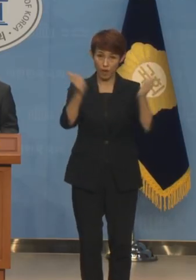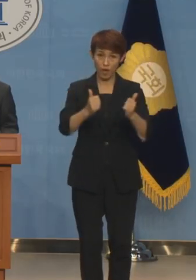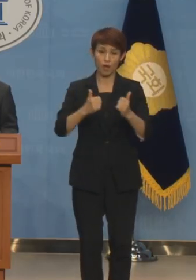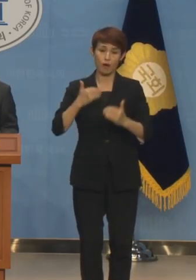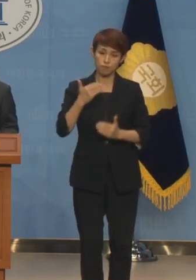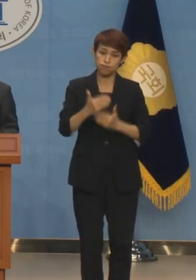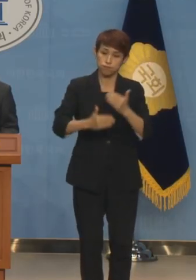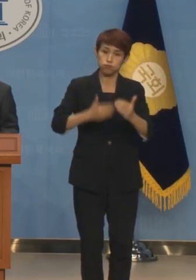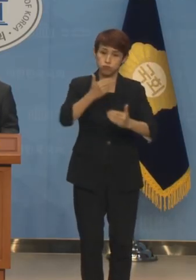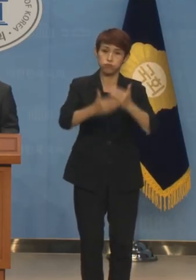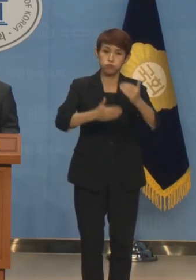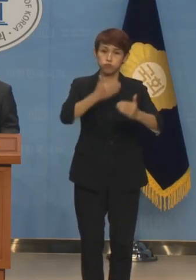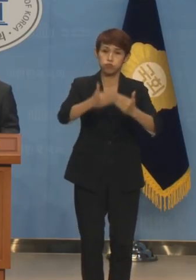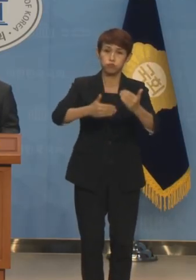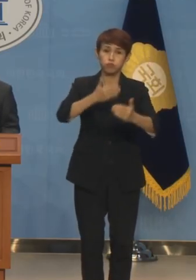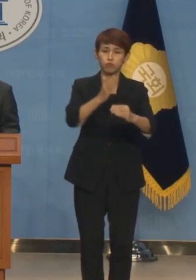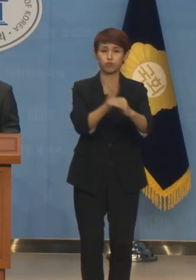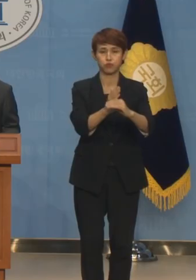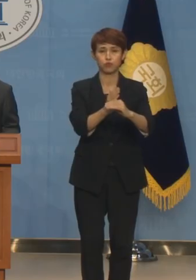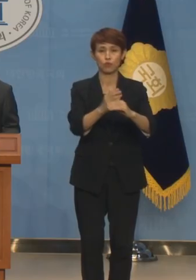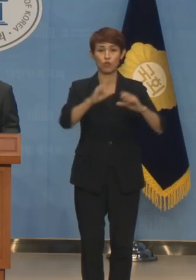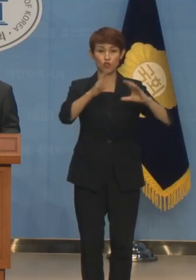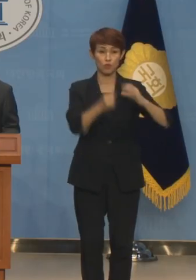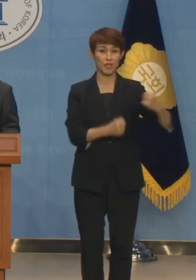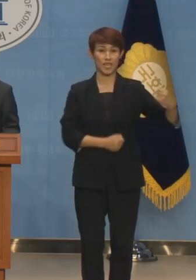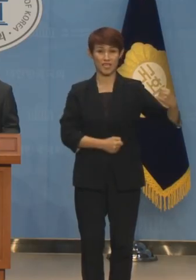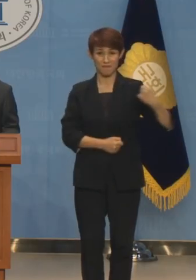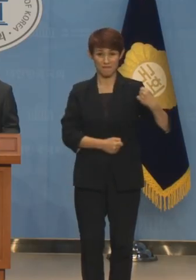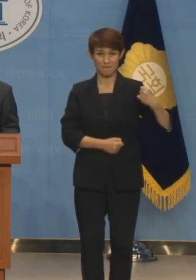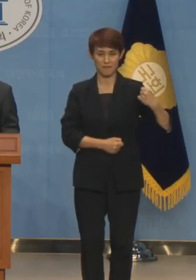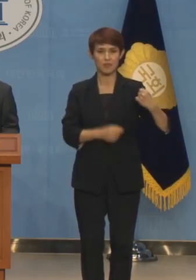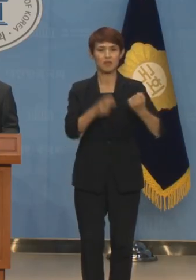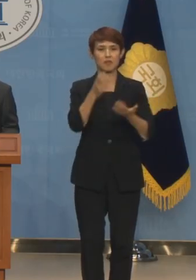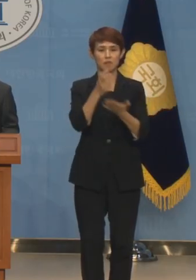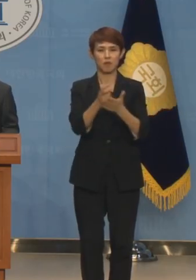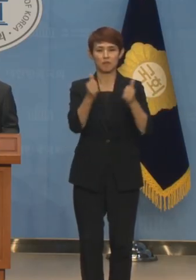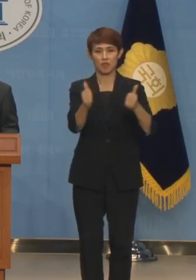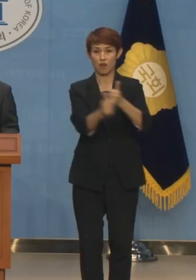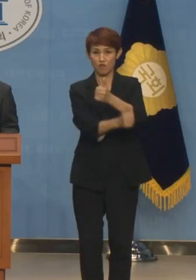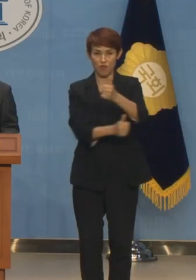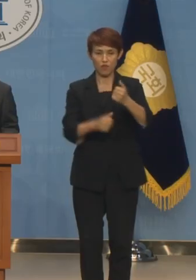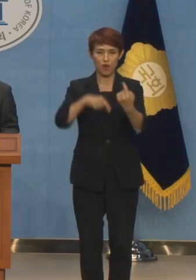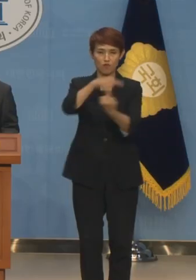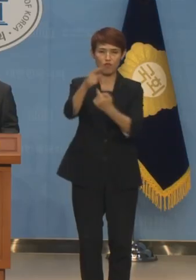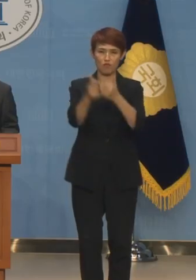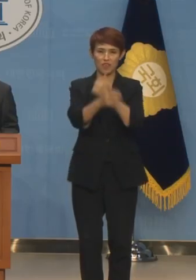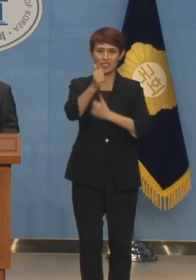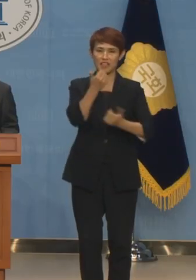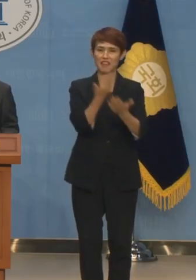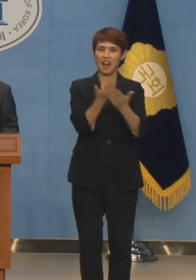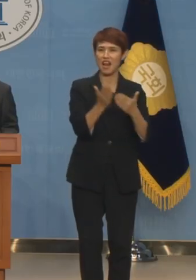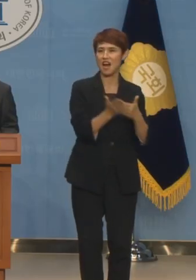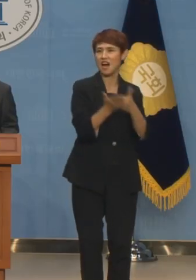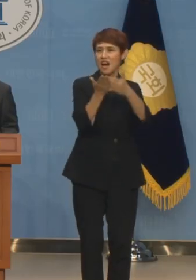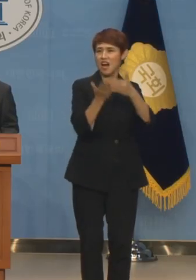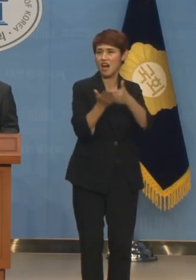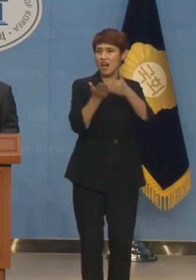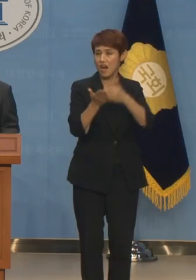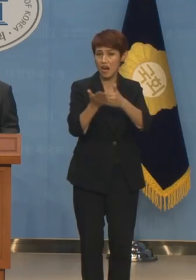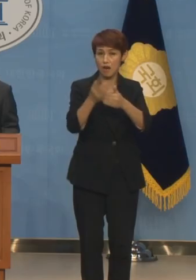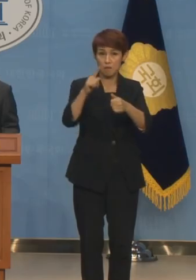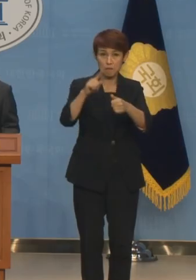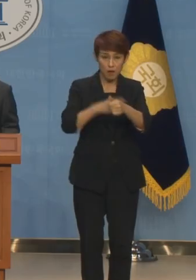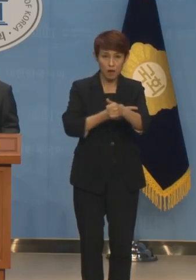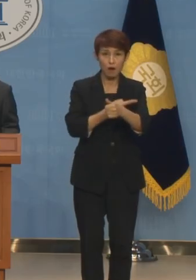정상 가동되고 있습니다. 국민의힘이 법사위원장, 운영위원장을 달라고 떼를 쓰면서